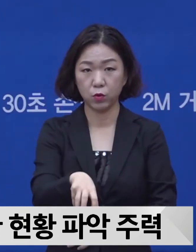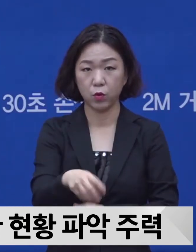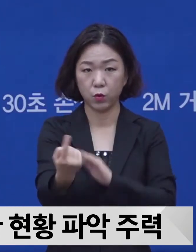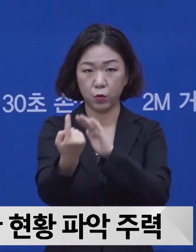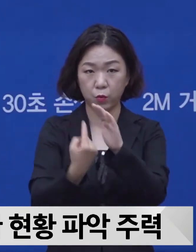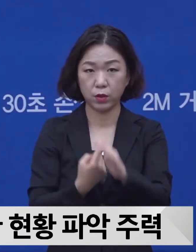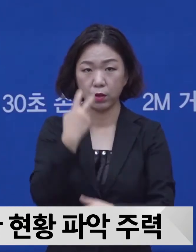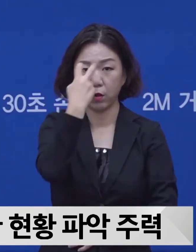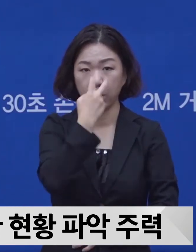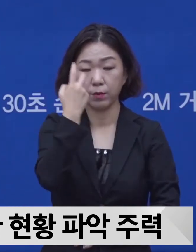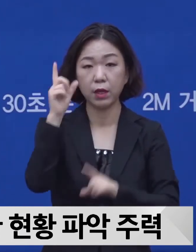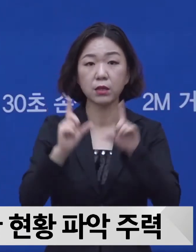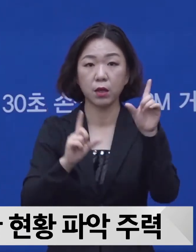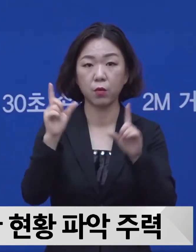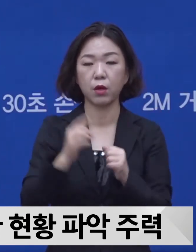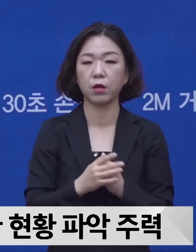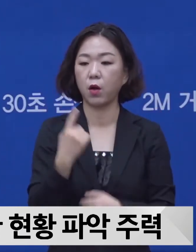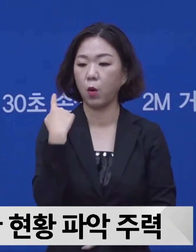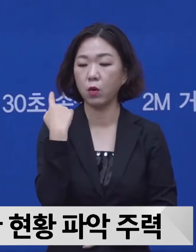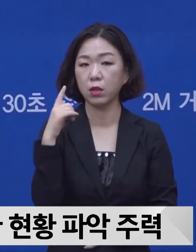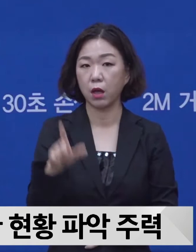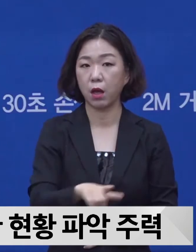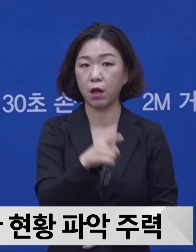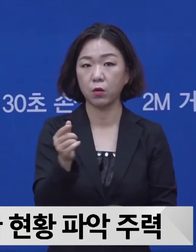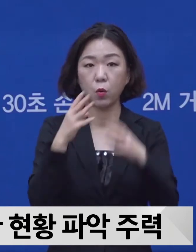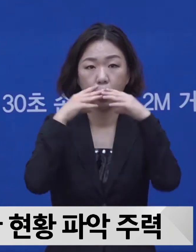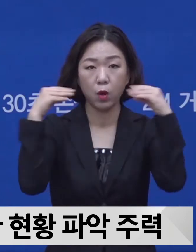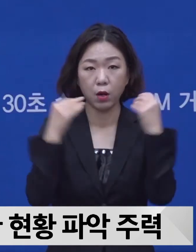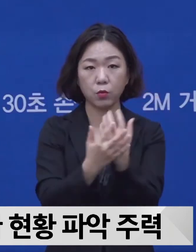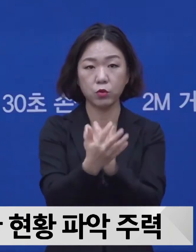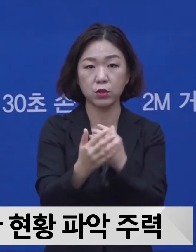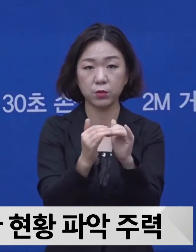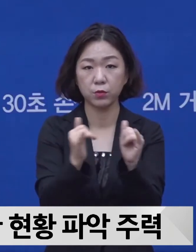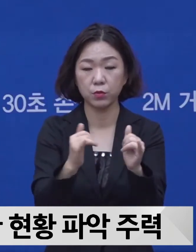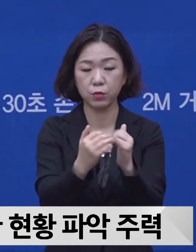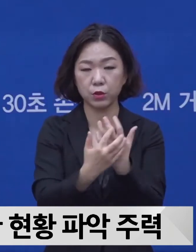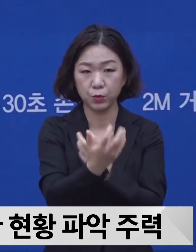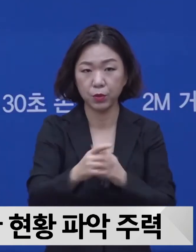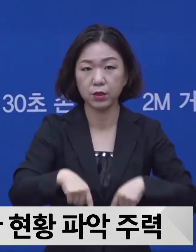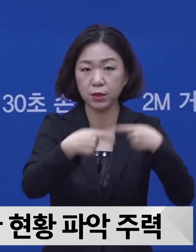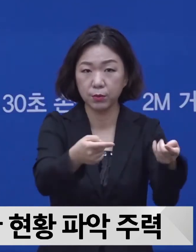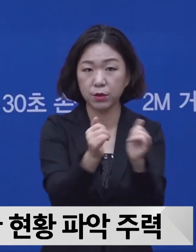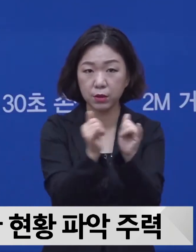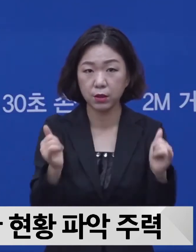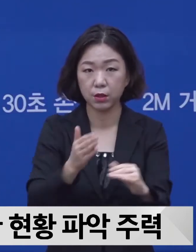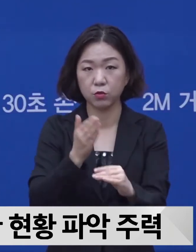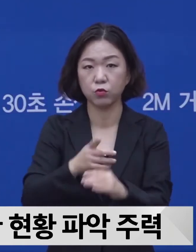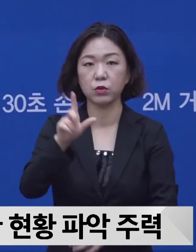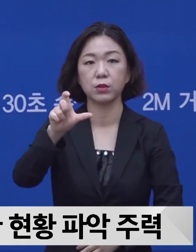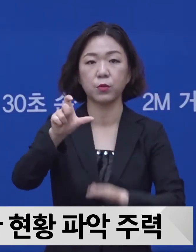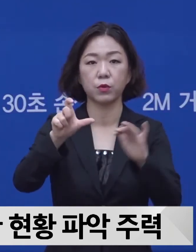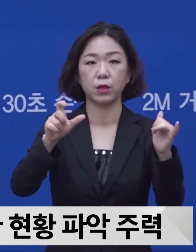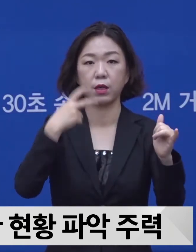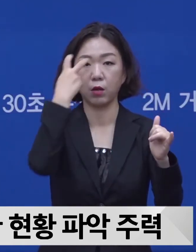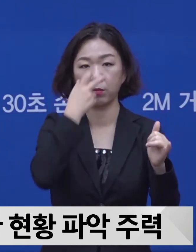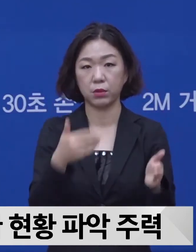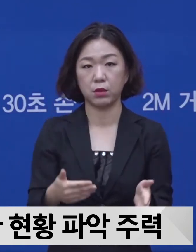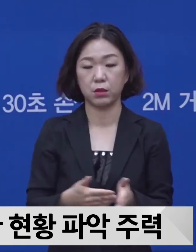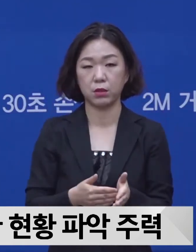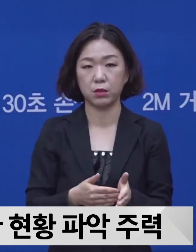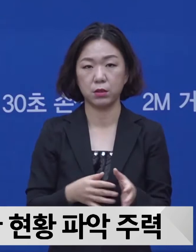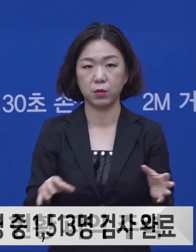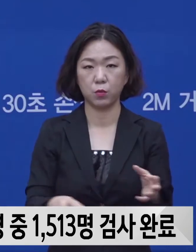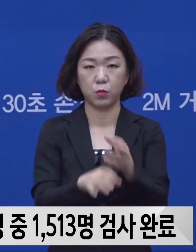검사 진단 현황입니다. 어제 하루 광화문 집회 참석자 중 15명이 검사를 받아 총